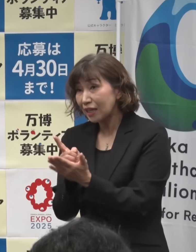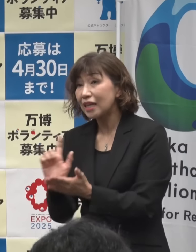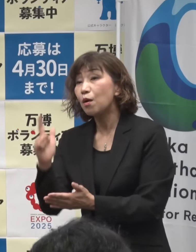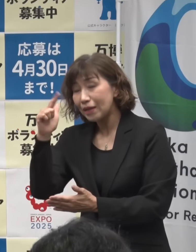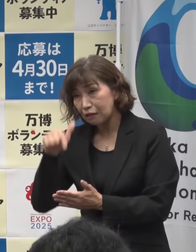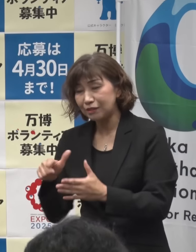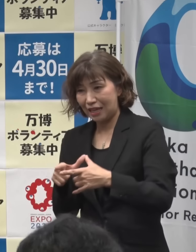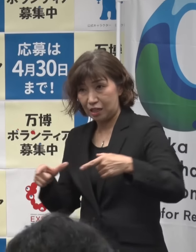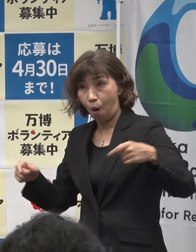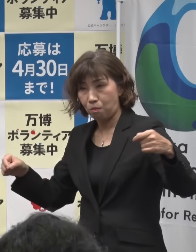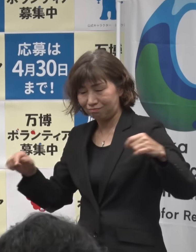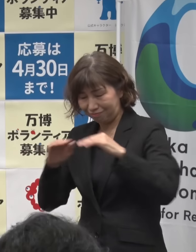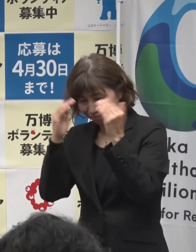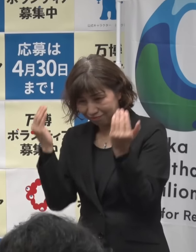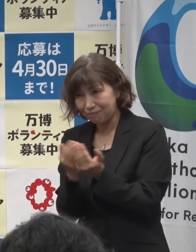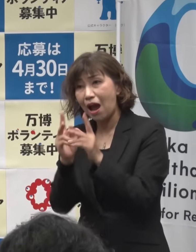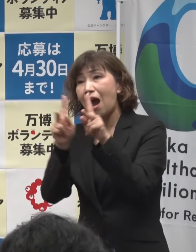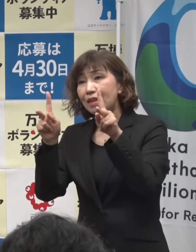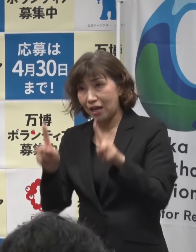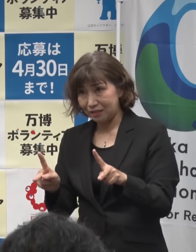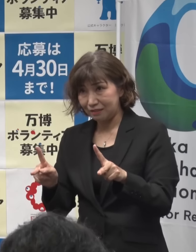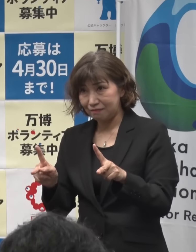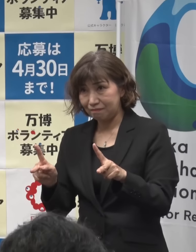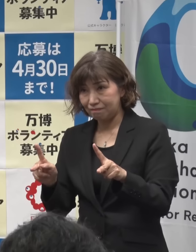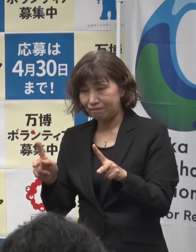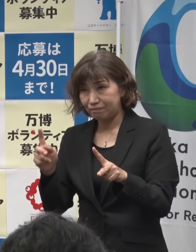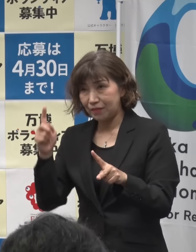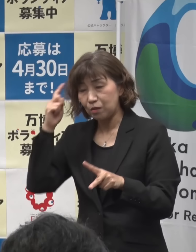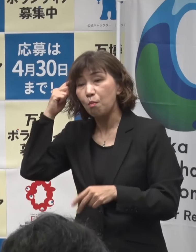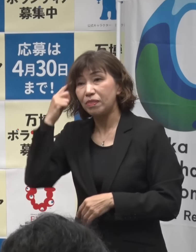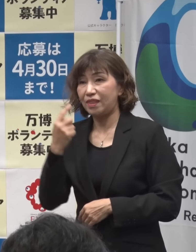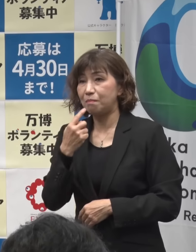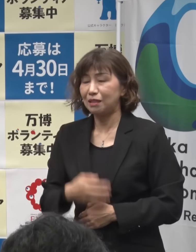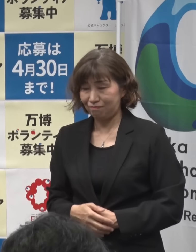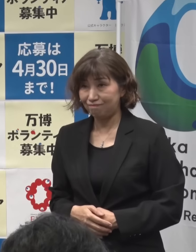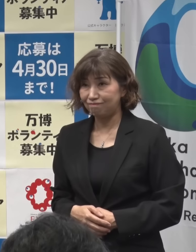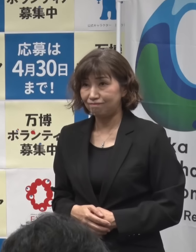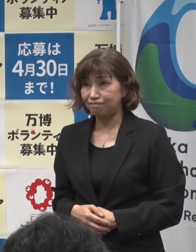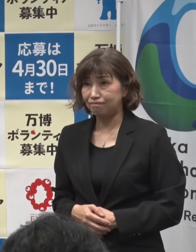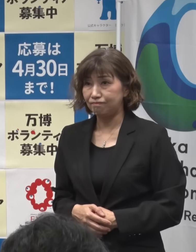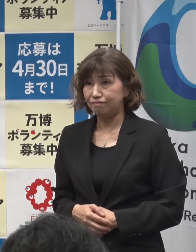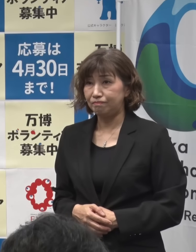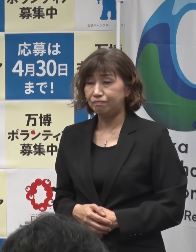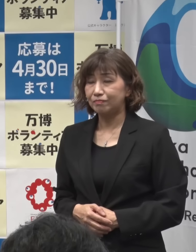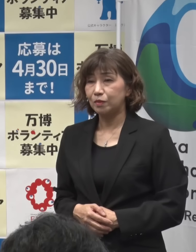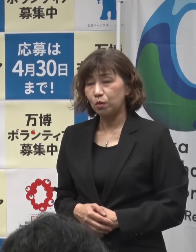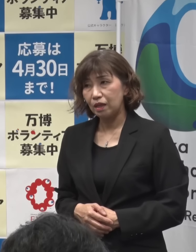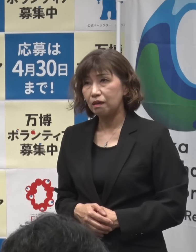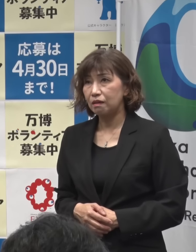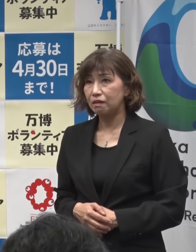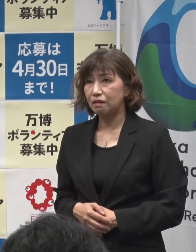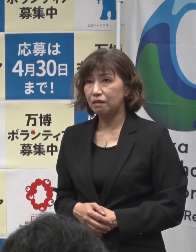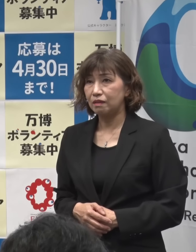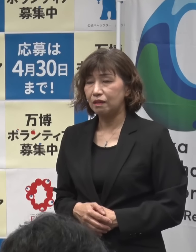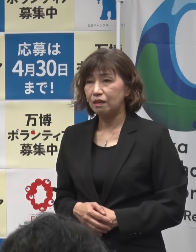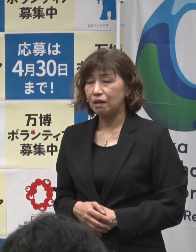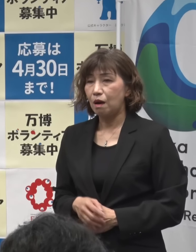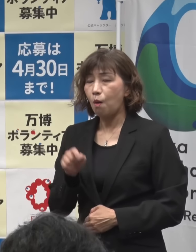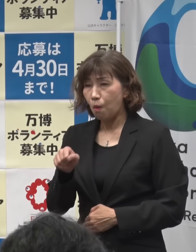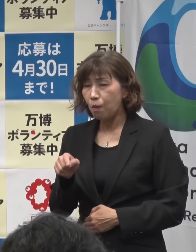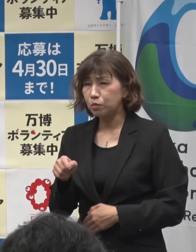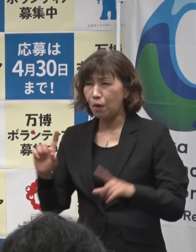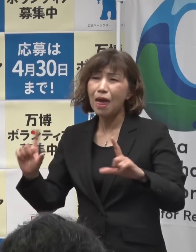体の課題だというふうに思っています。ですのでそれはなぜなんだろう